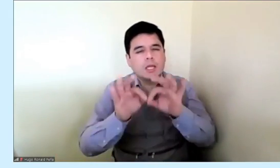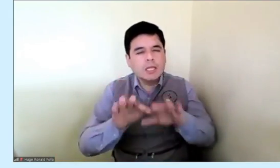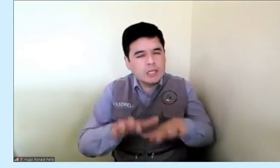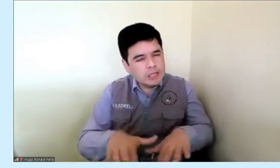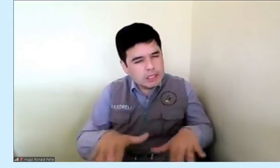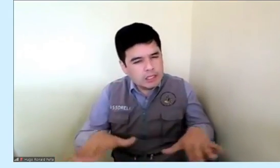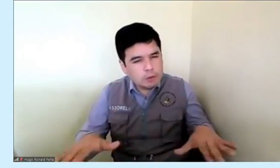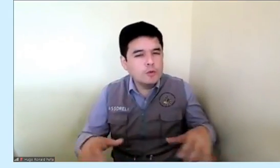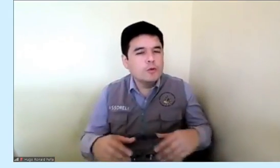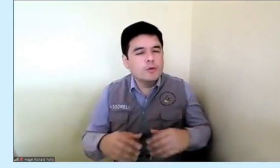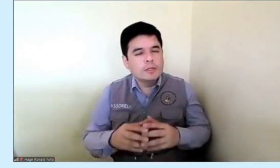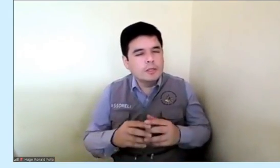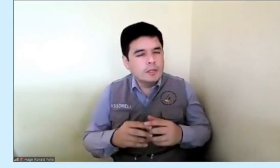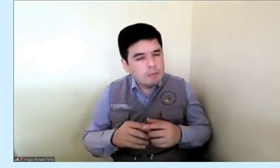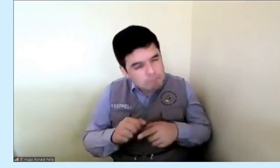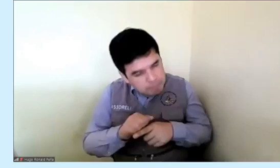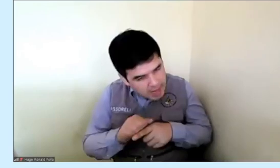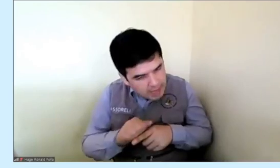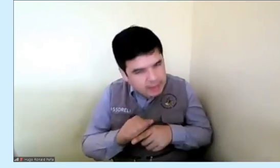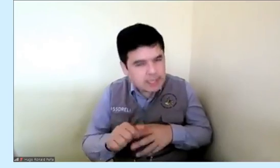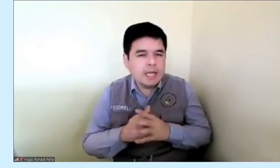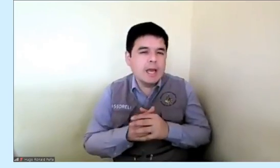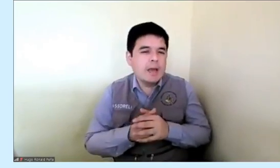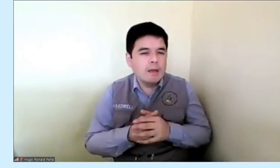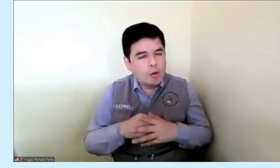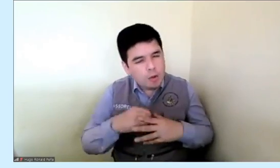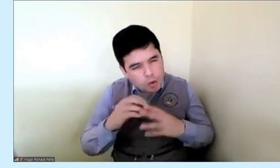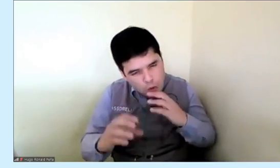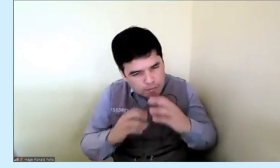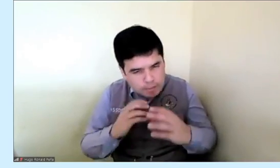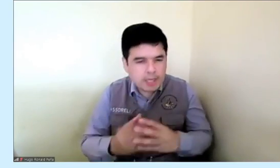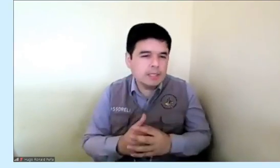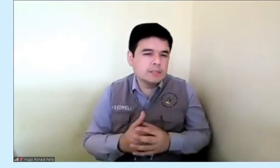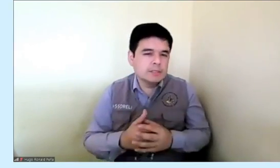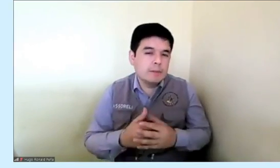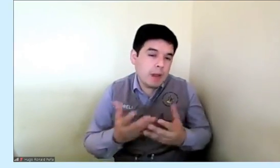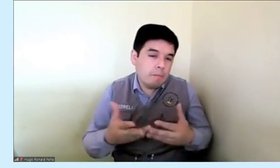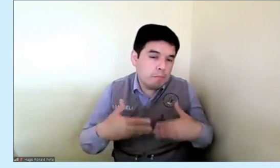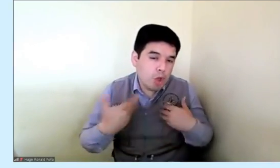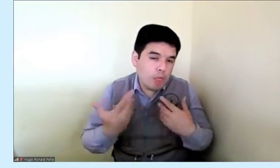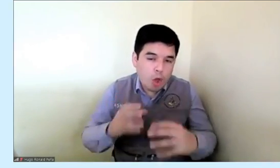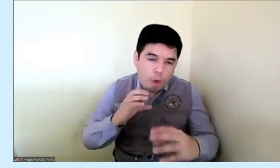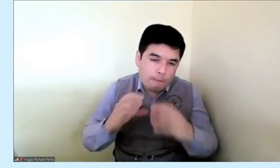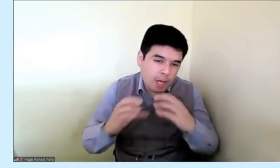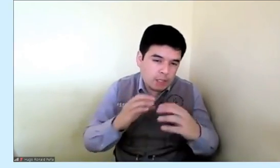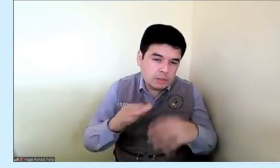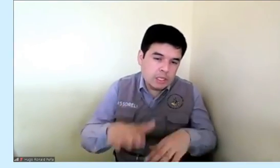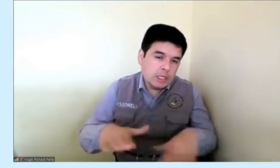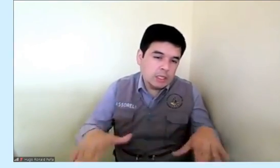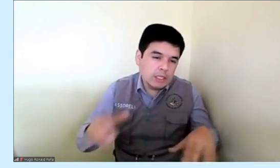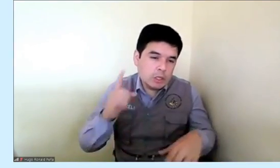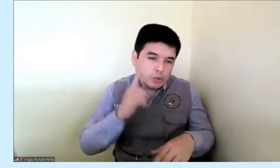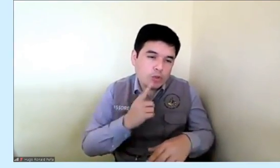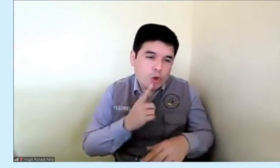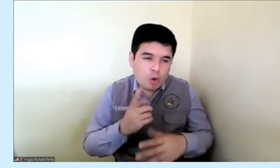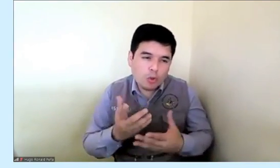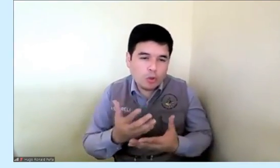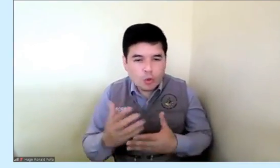Por favor, es importante, niños, que repasen, practiquen, conversen, para poder